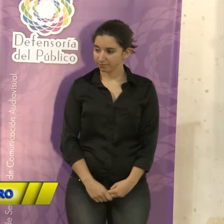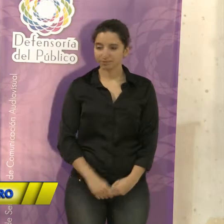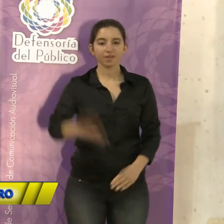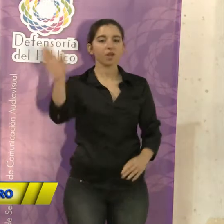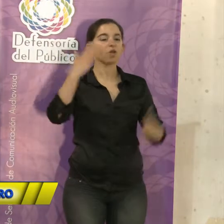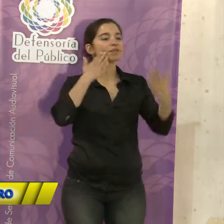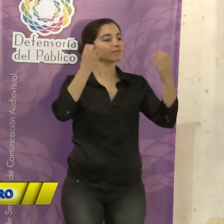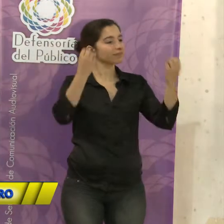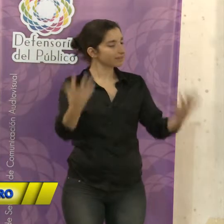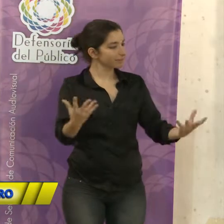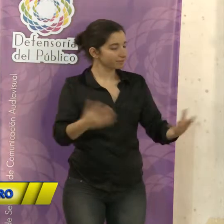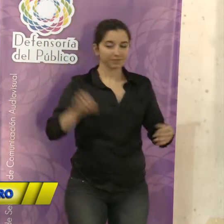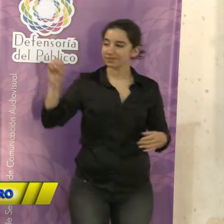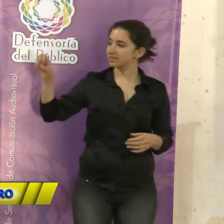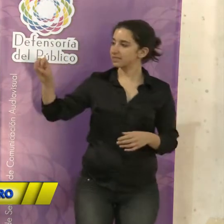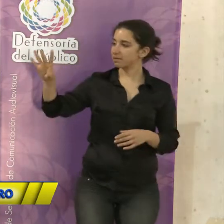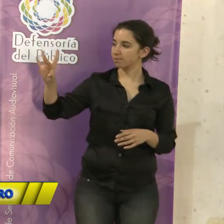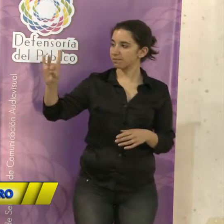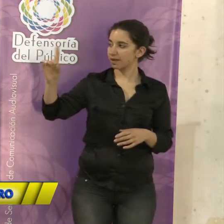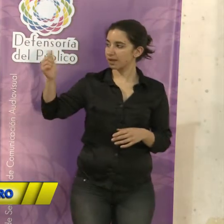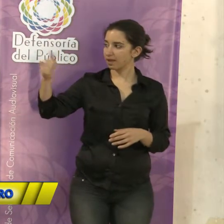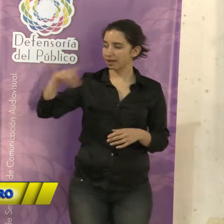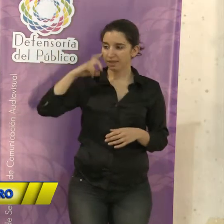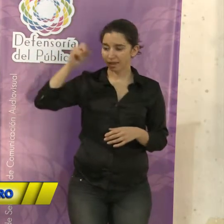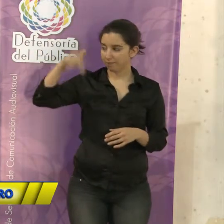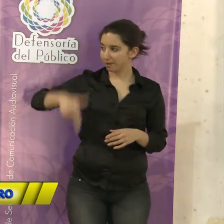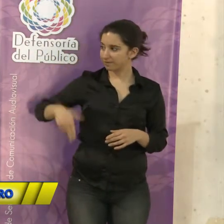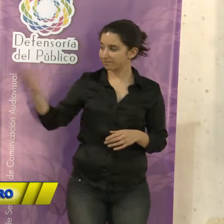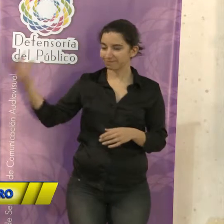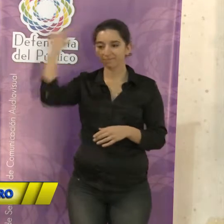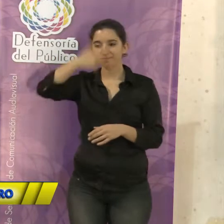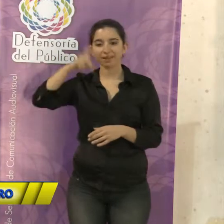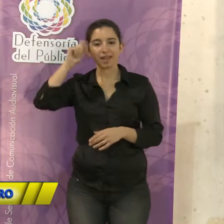Hola, buenas tardes. Mi nombre es Damián, mi compañero Héctor.